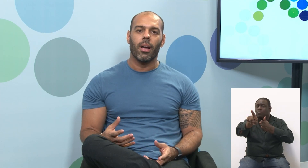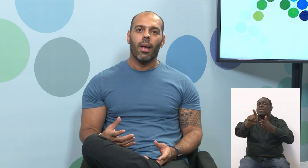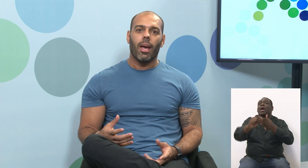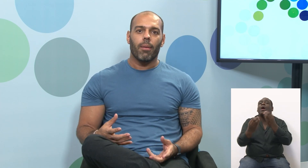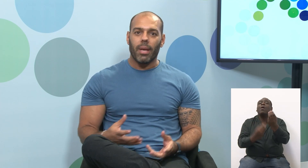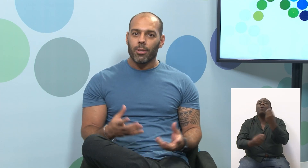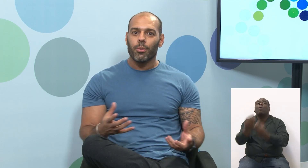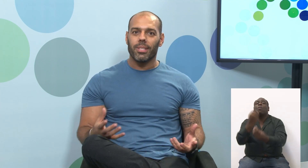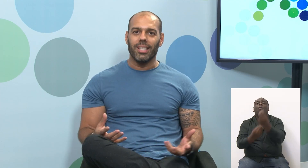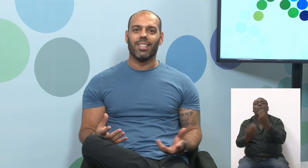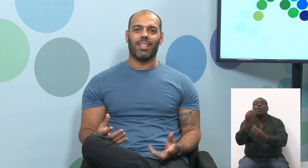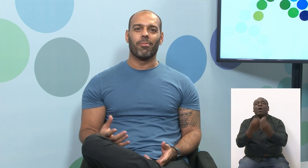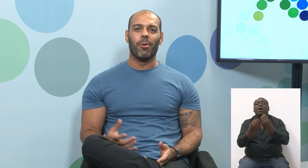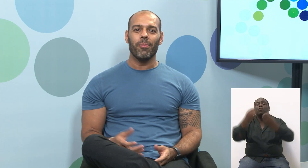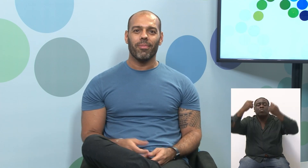forma bem sucinta, tá bom?